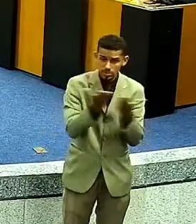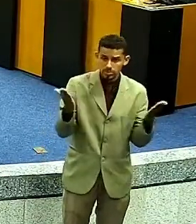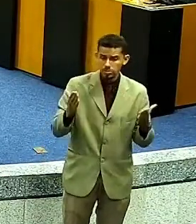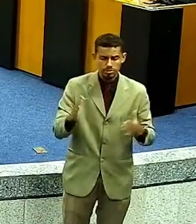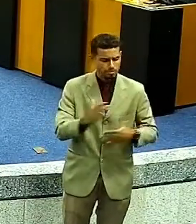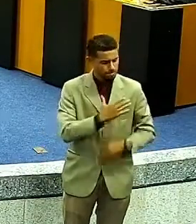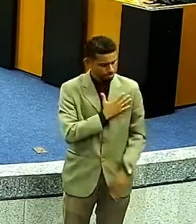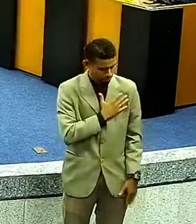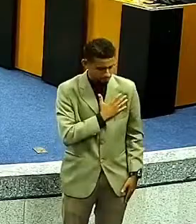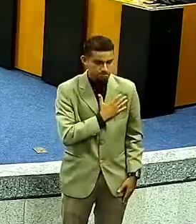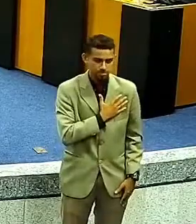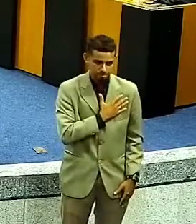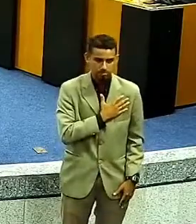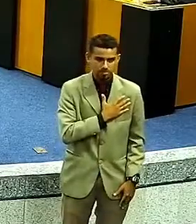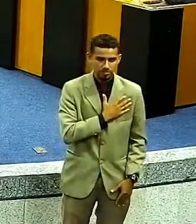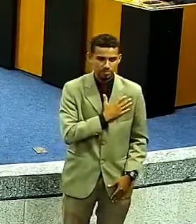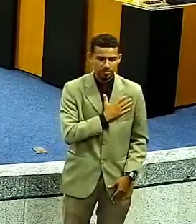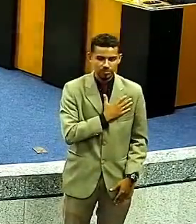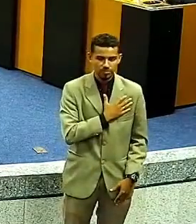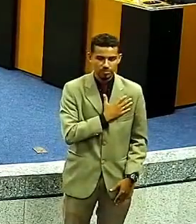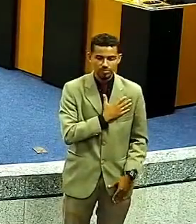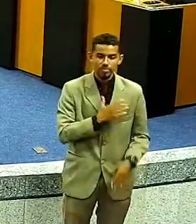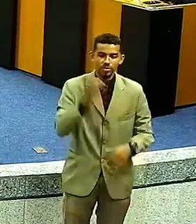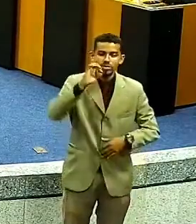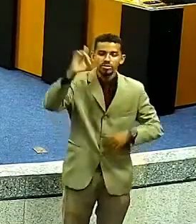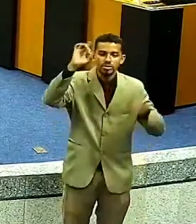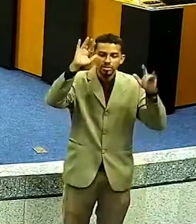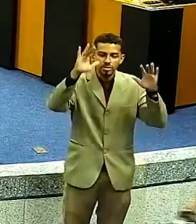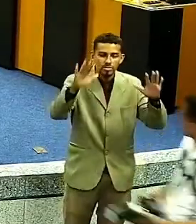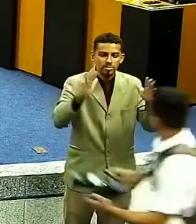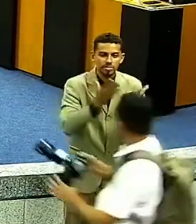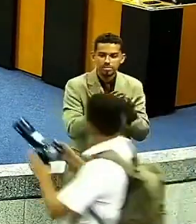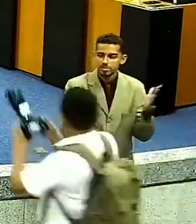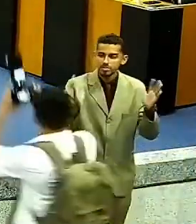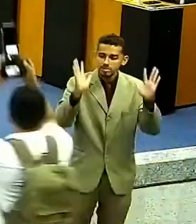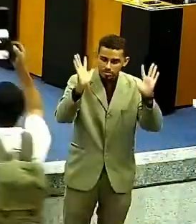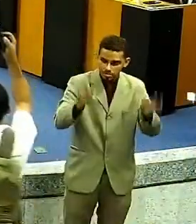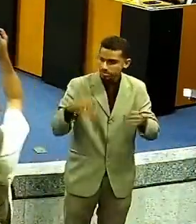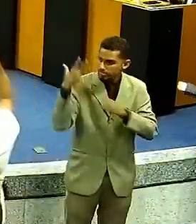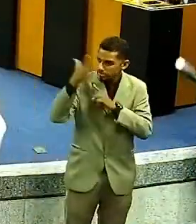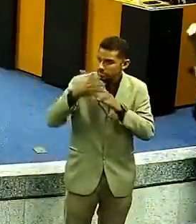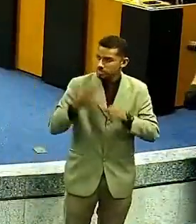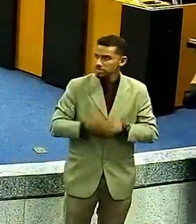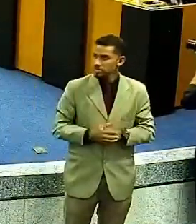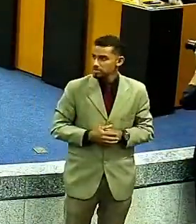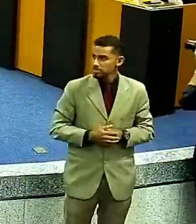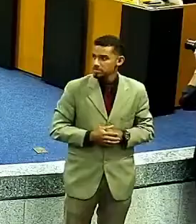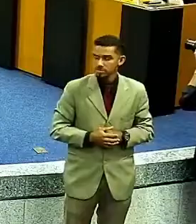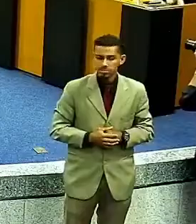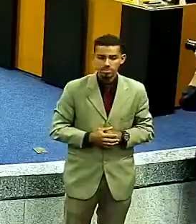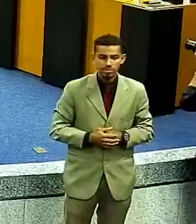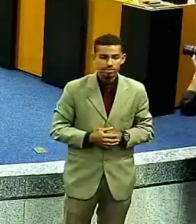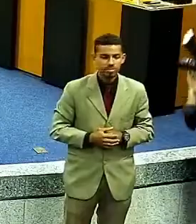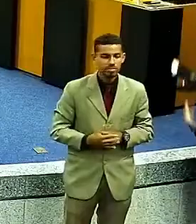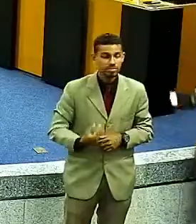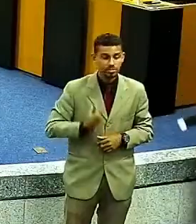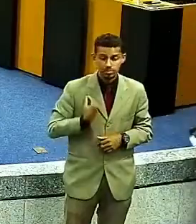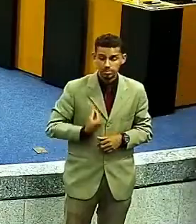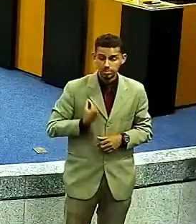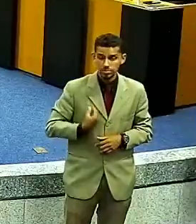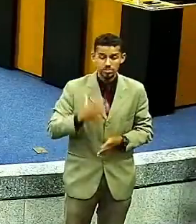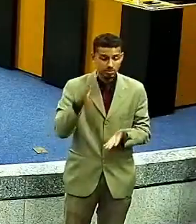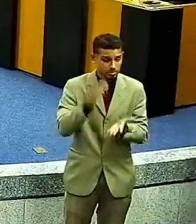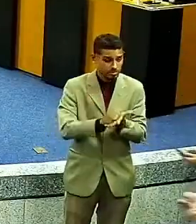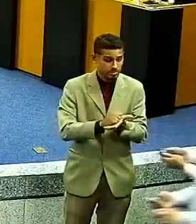fundo do coração desembargadora tá encerrado essa sessão desembargadora Galiza também está presente já foi